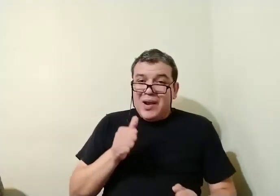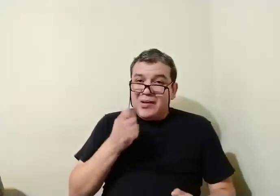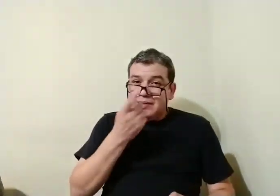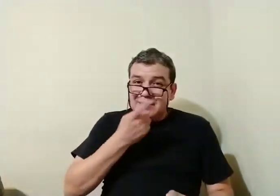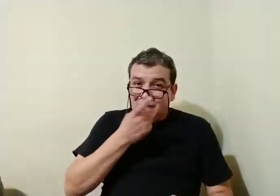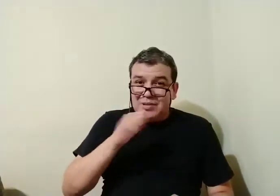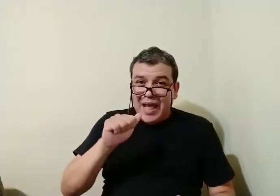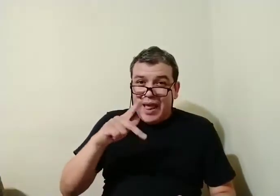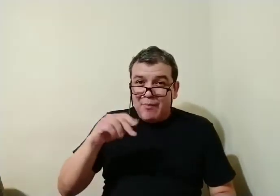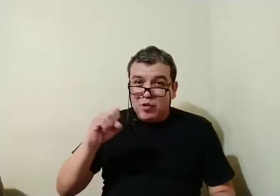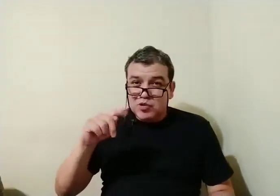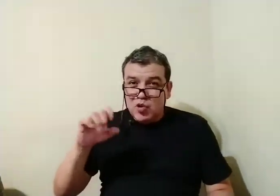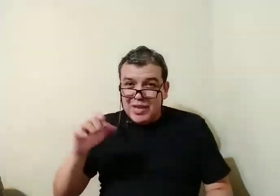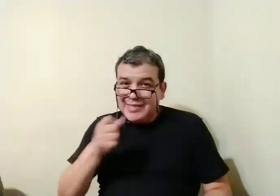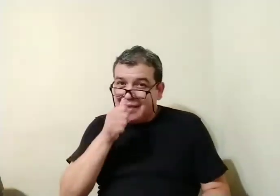primitiva.